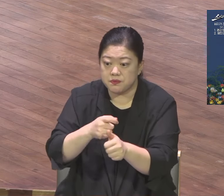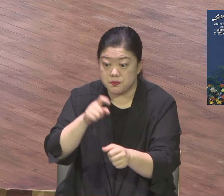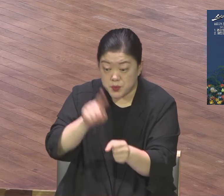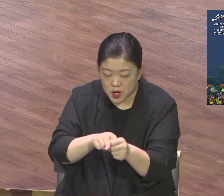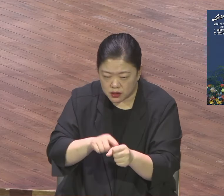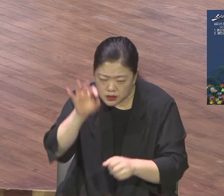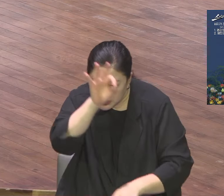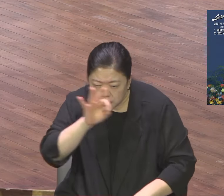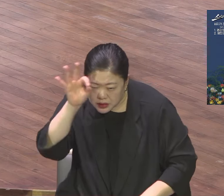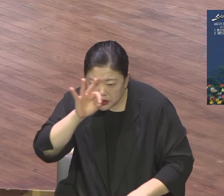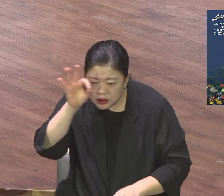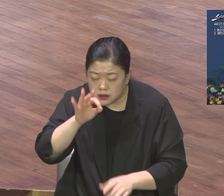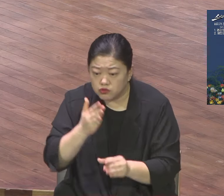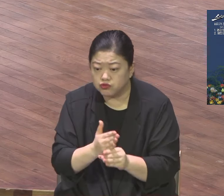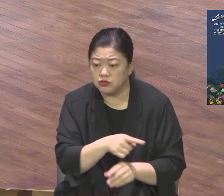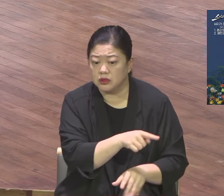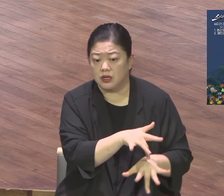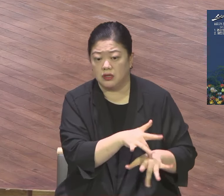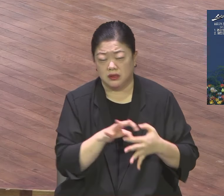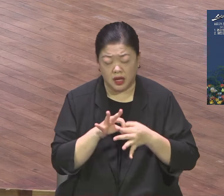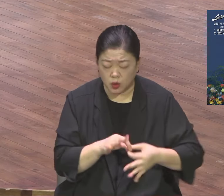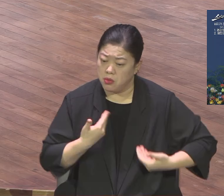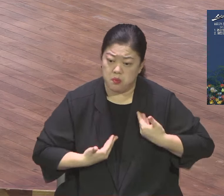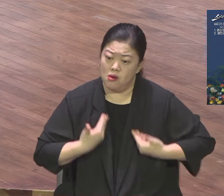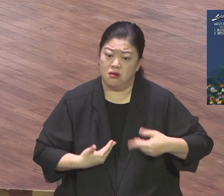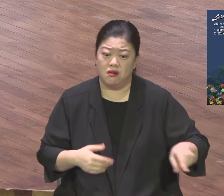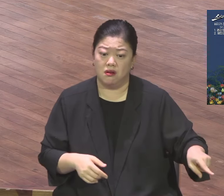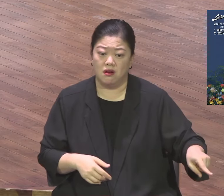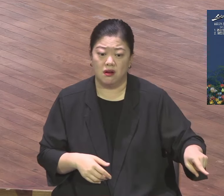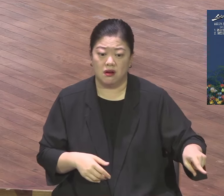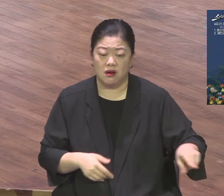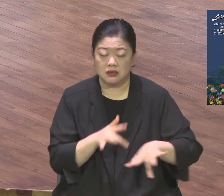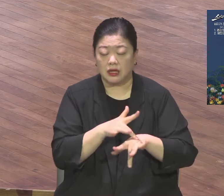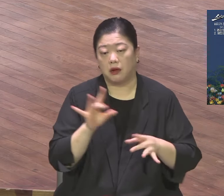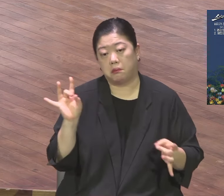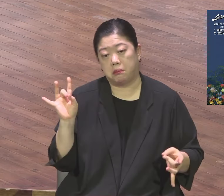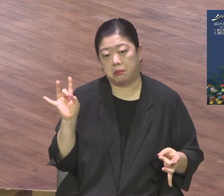거예요. 삼킬 자를 찾고 있어요. 우는 사자같이 돌아다니면서